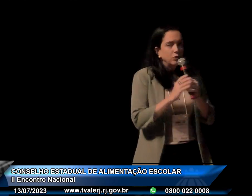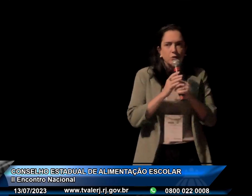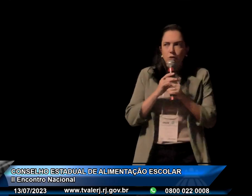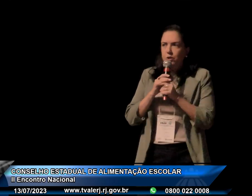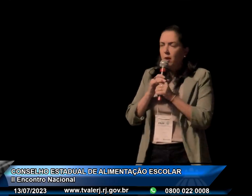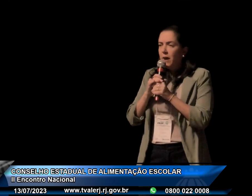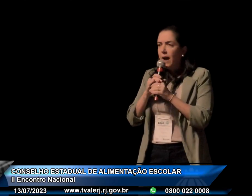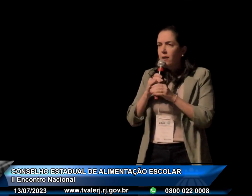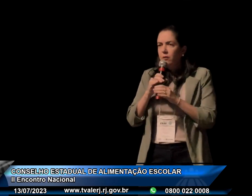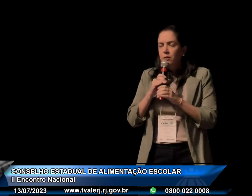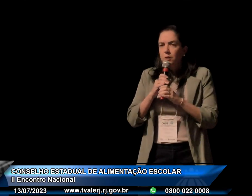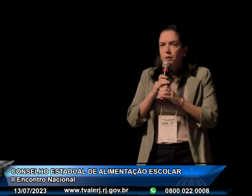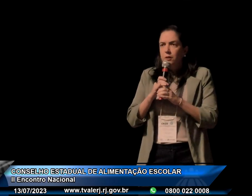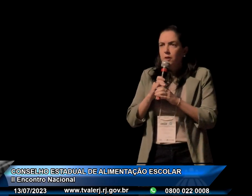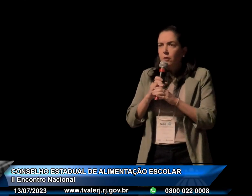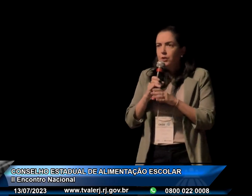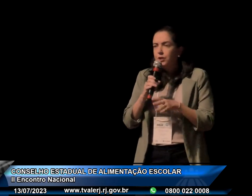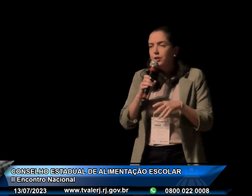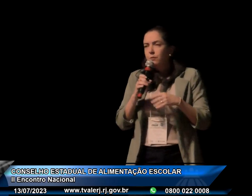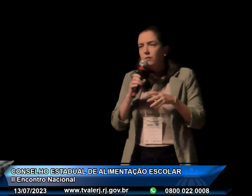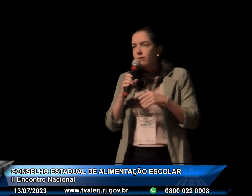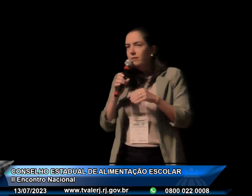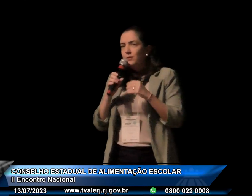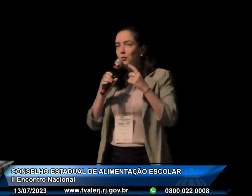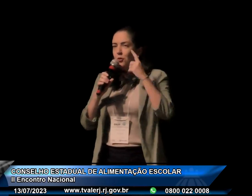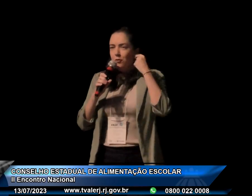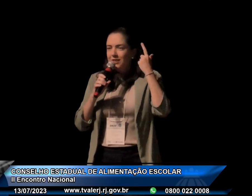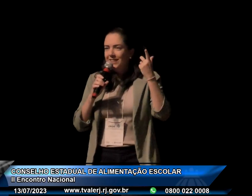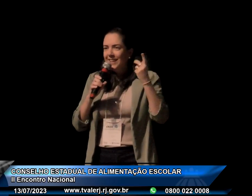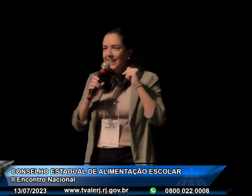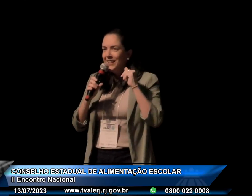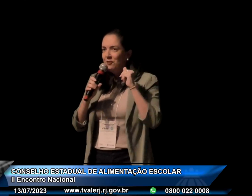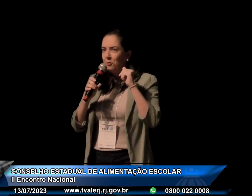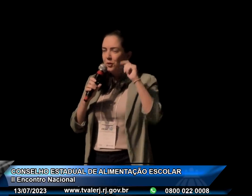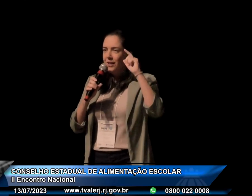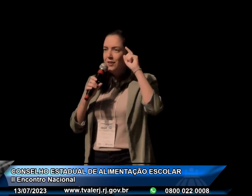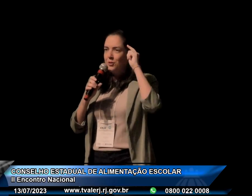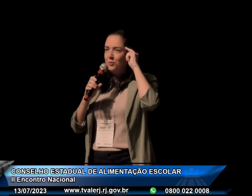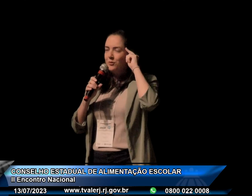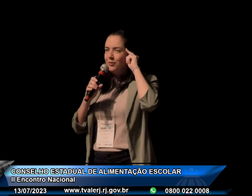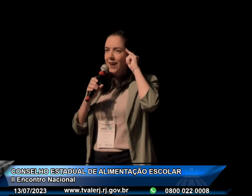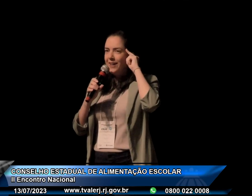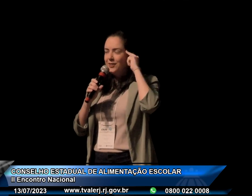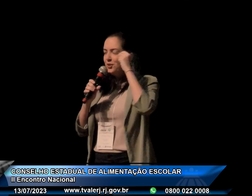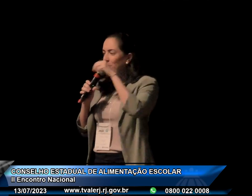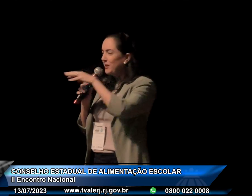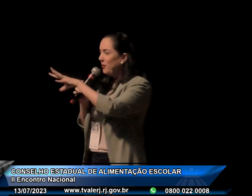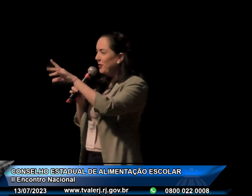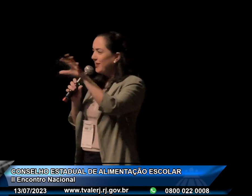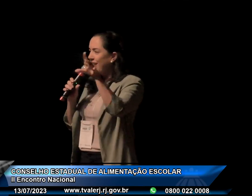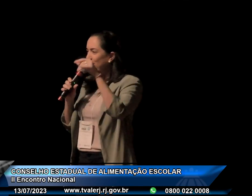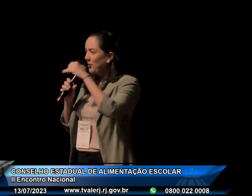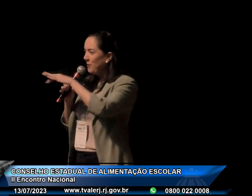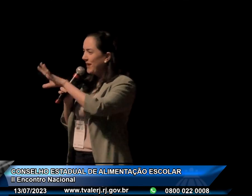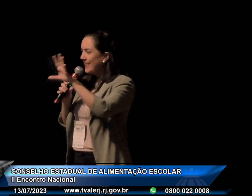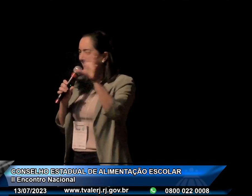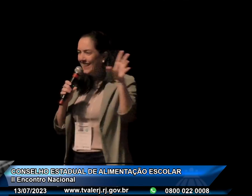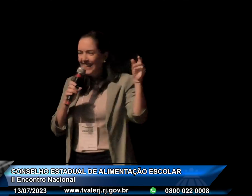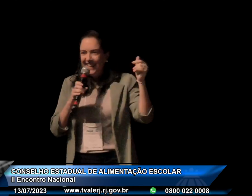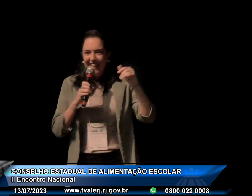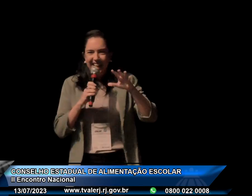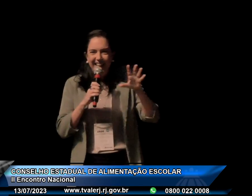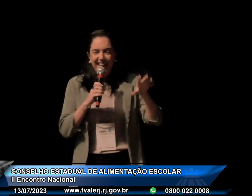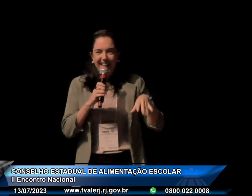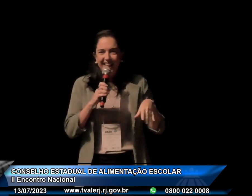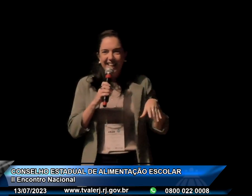as condições de trabalho então a gente de novo assim né incrível porque isso vai a gente começa a conversar e já começa